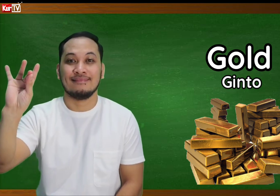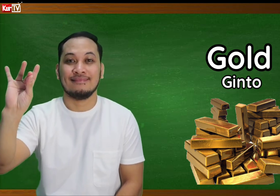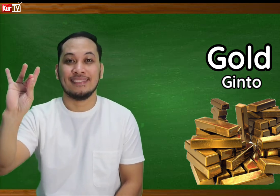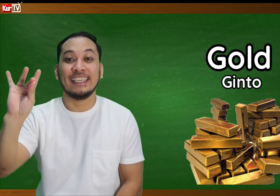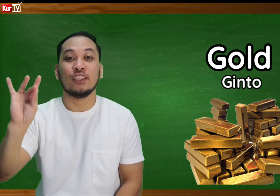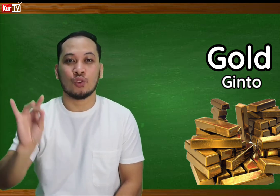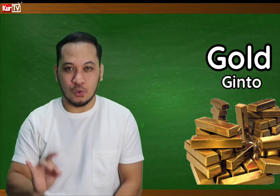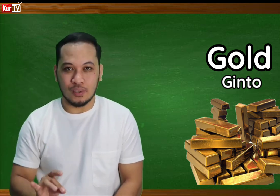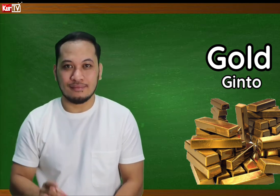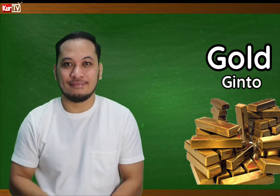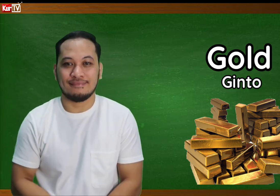Ginto.